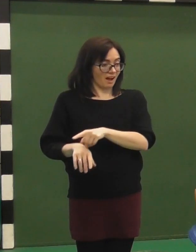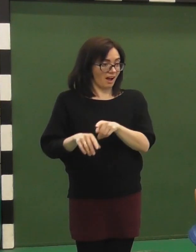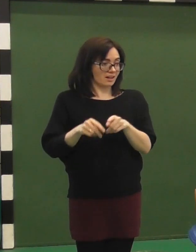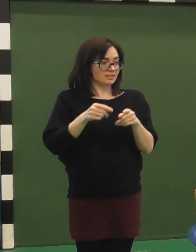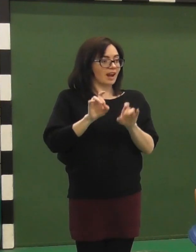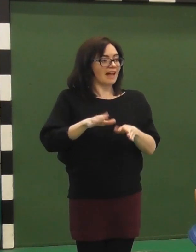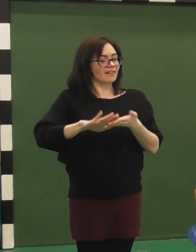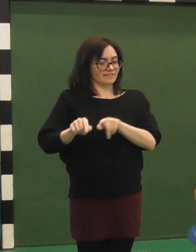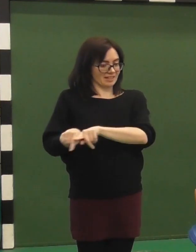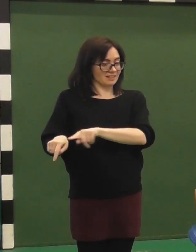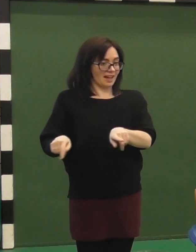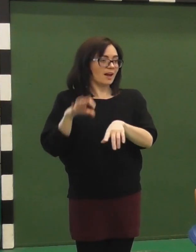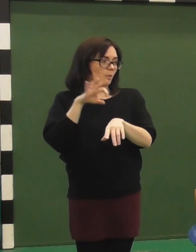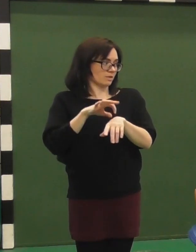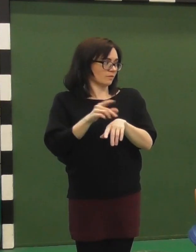orvosok, tanultak